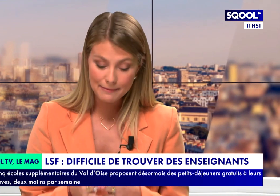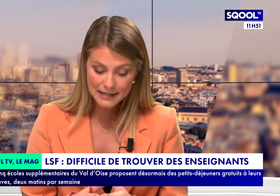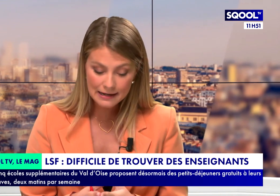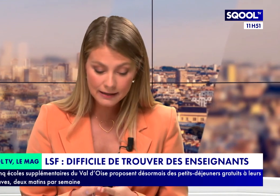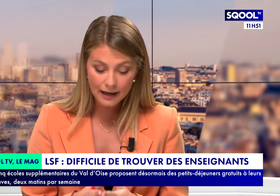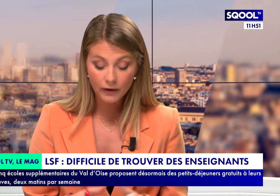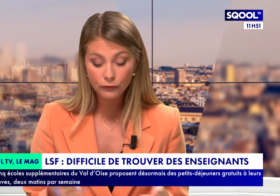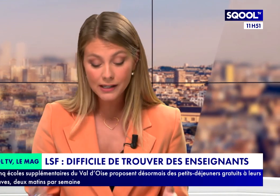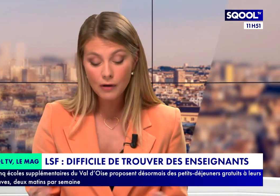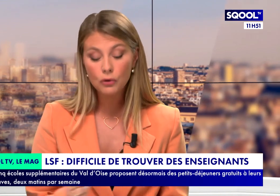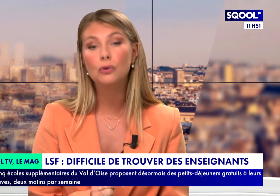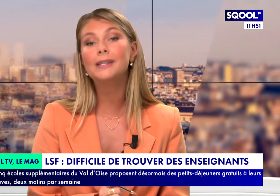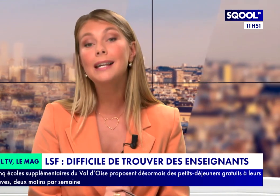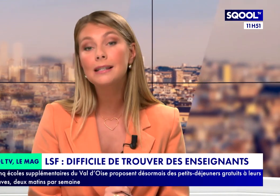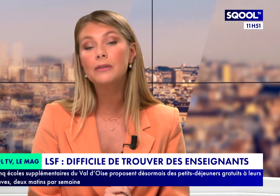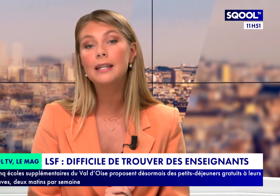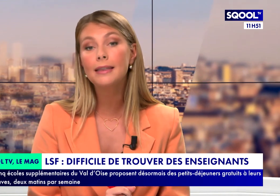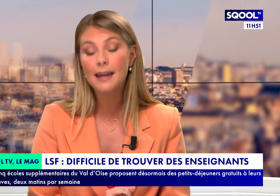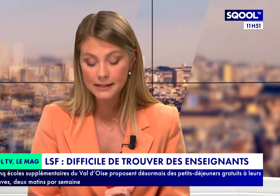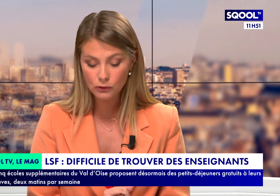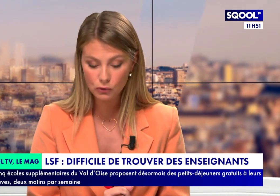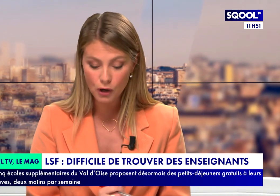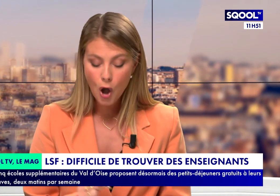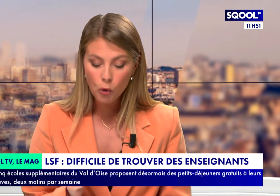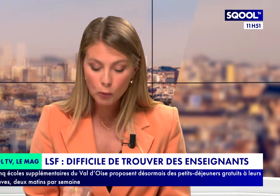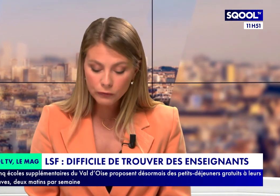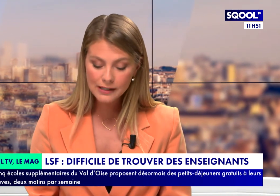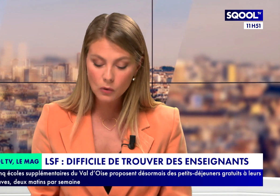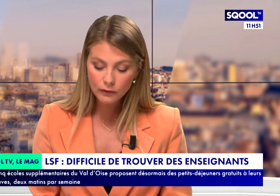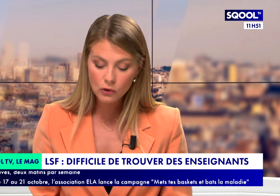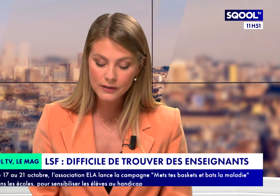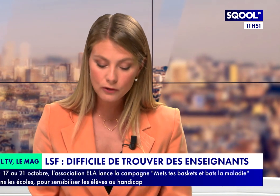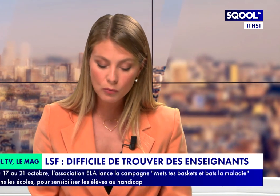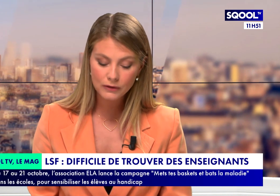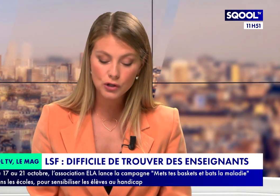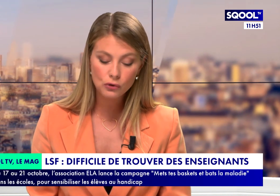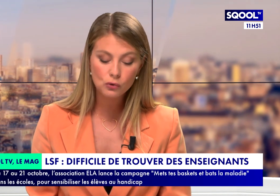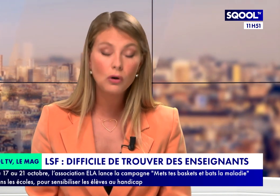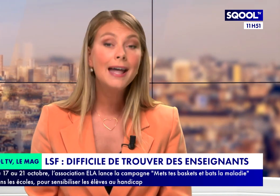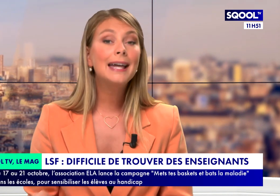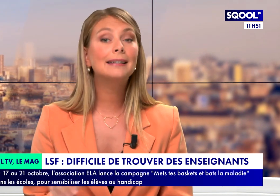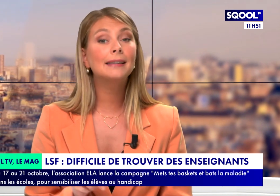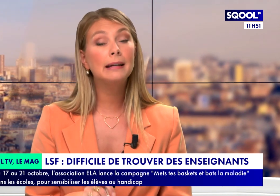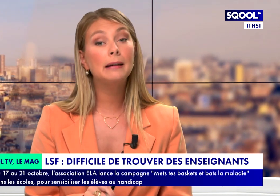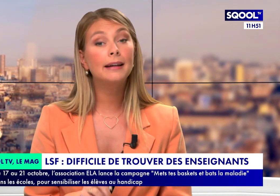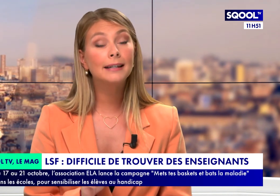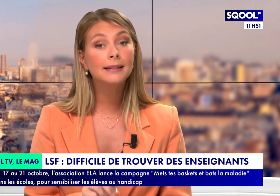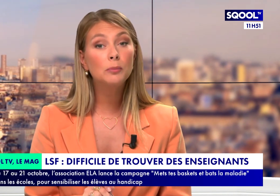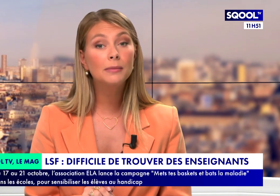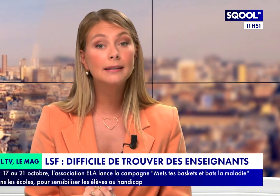bilingue. Alors, il faut savoir que le certificat d'aptitude au professorat de l'enseignement des jeunes sourds est un diplôme d'État